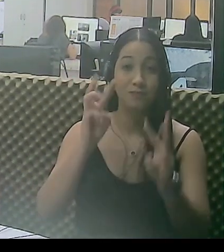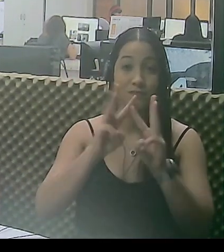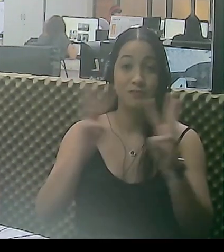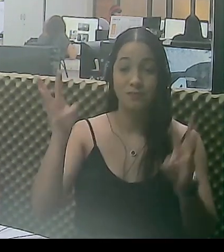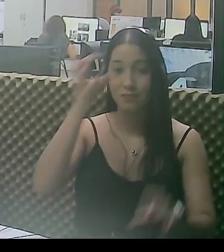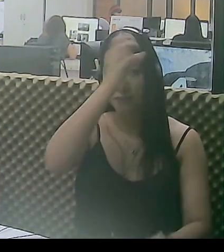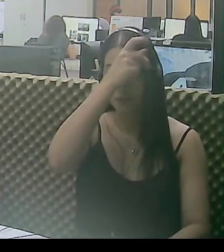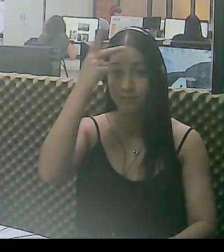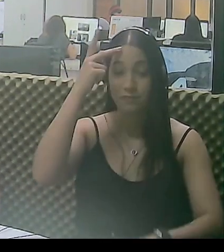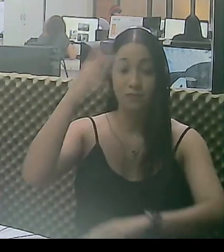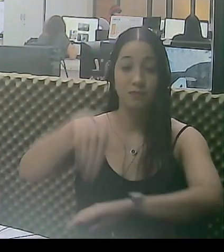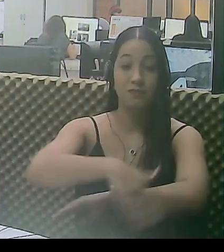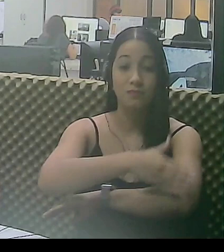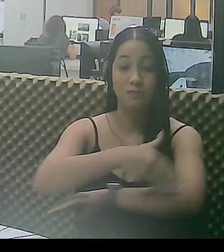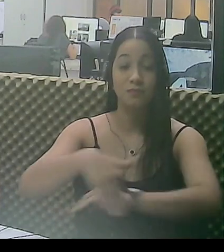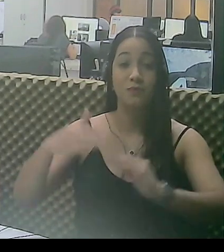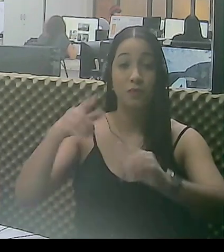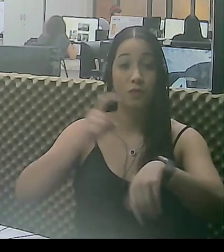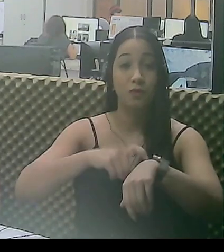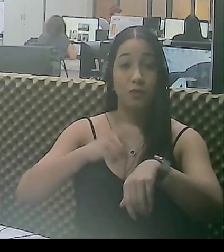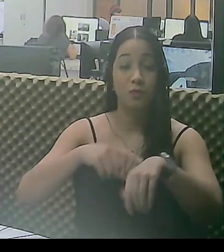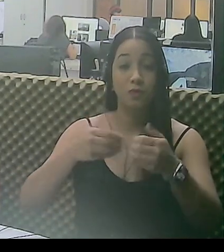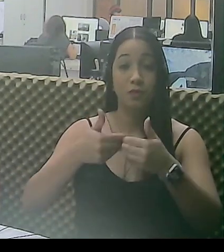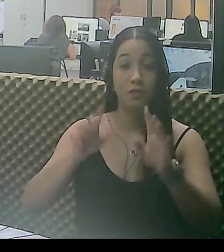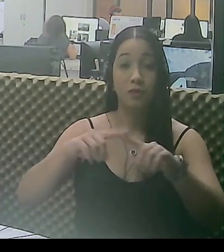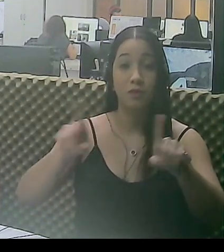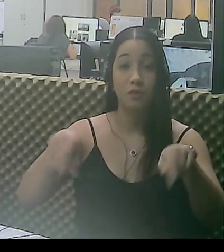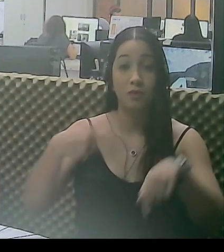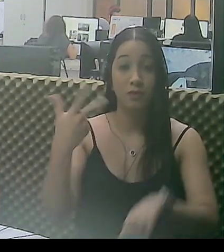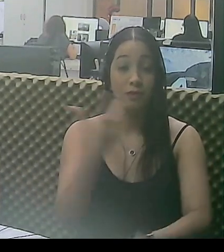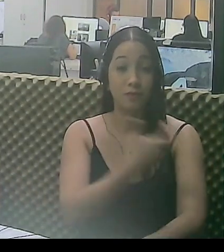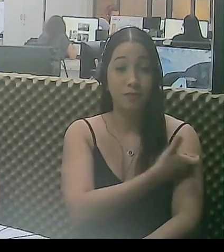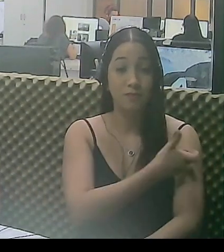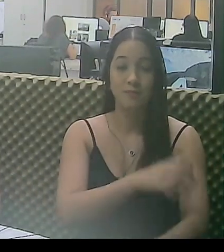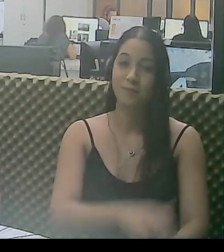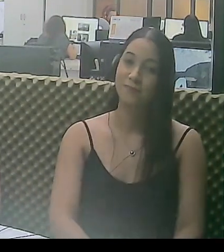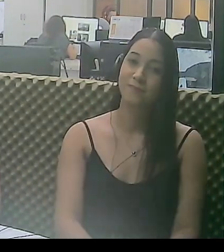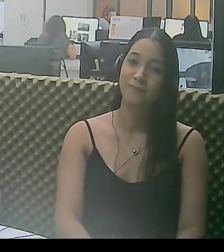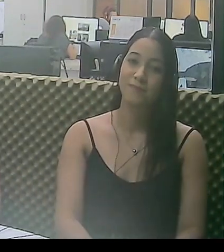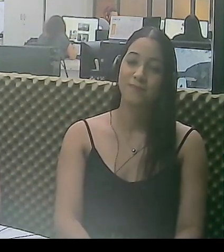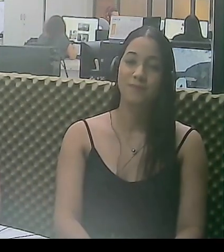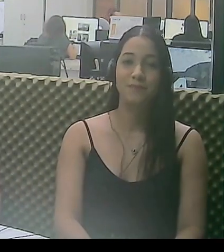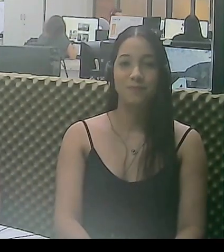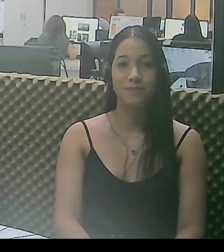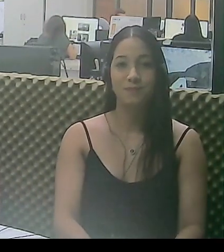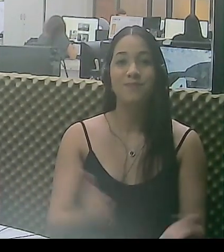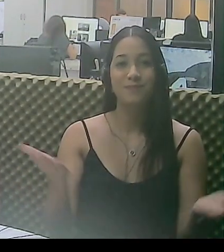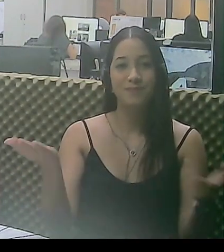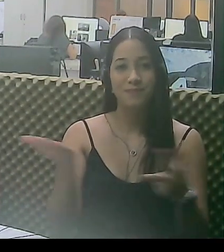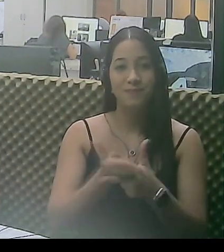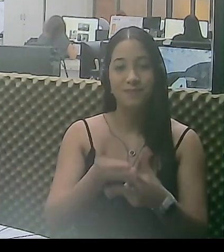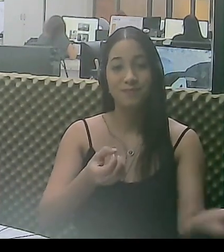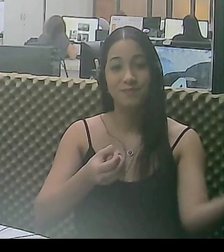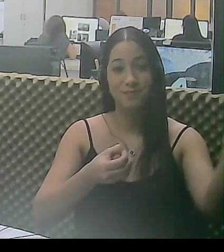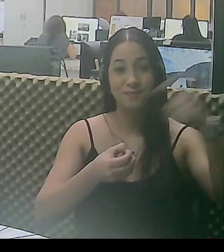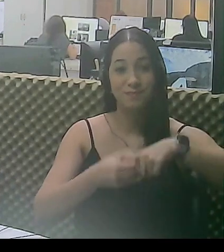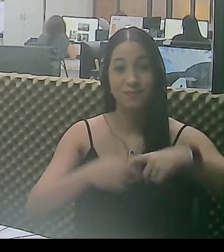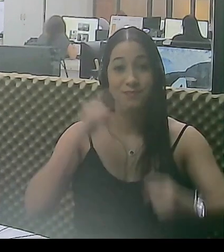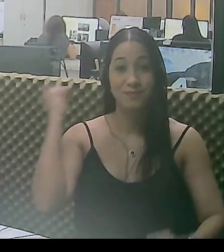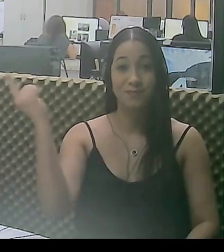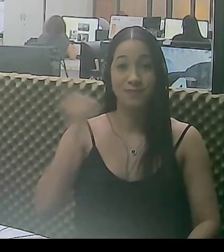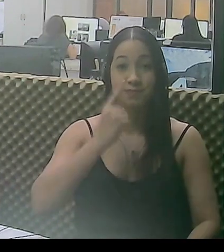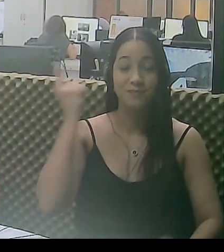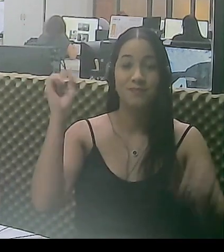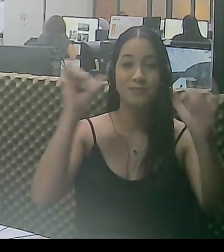os endereços e horários de funcionamento das salas de vacina agora vamos para um Hack intervalo já já